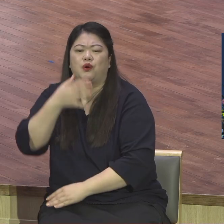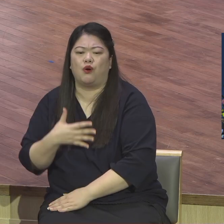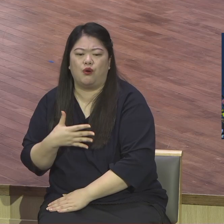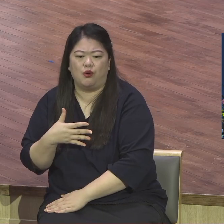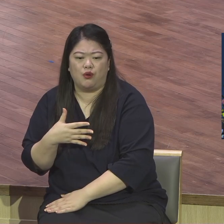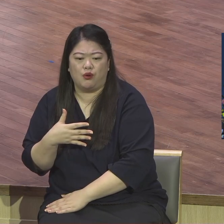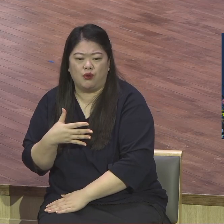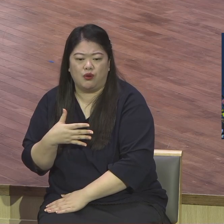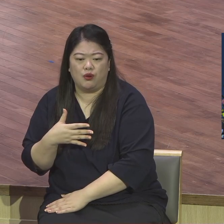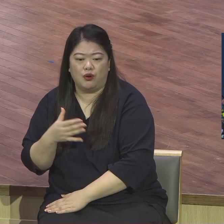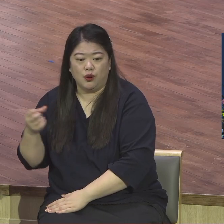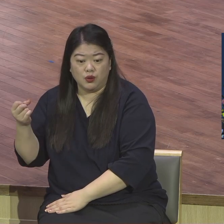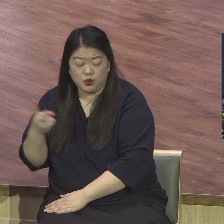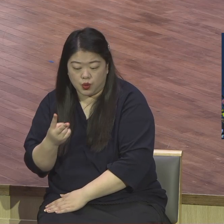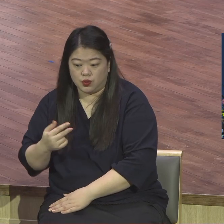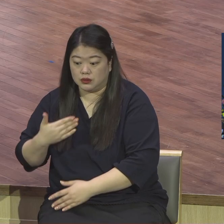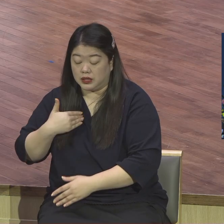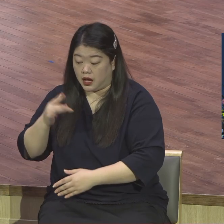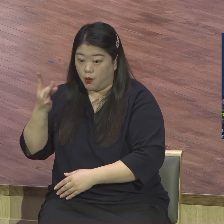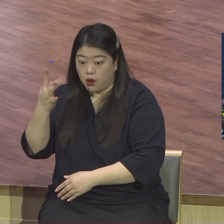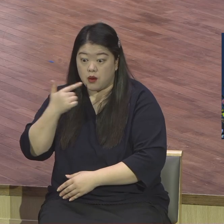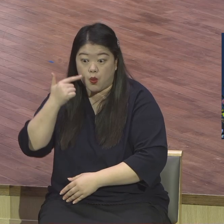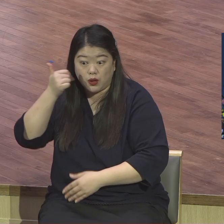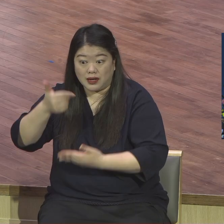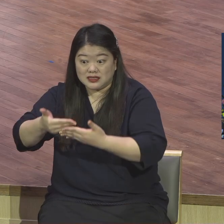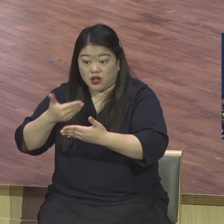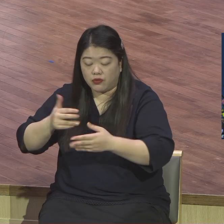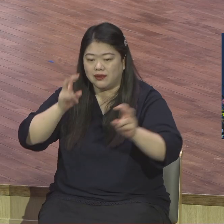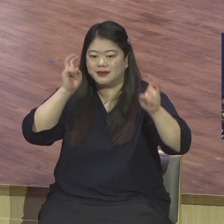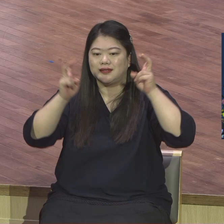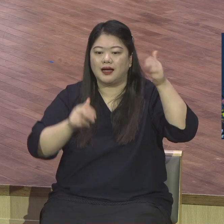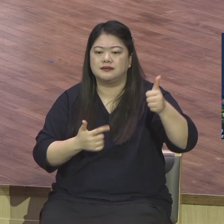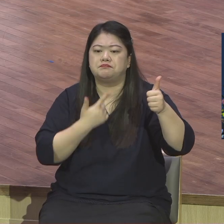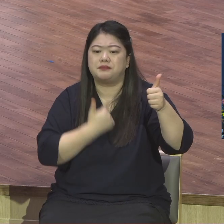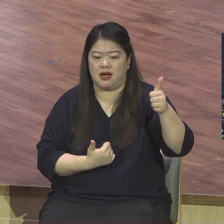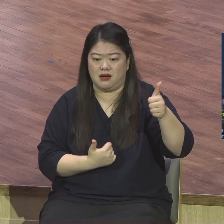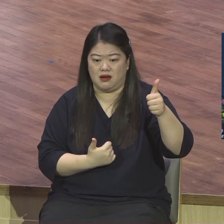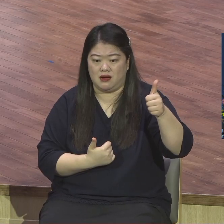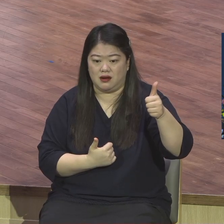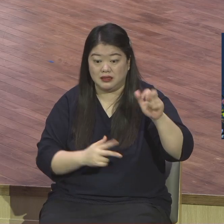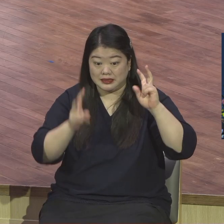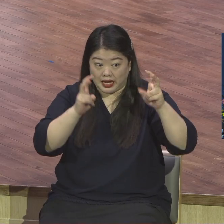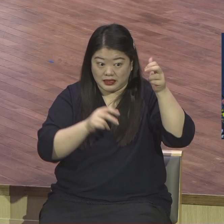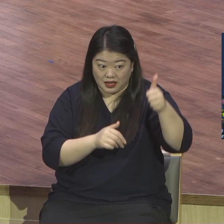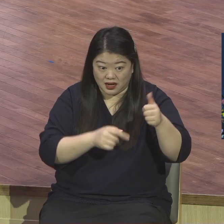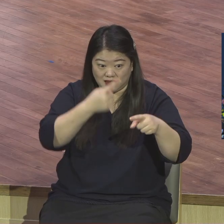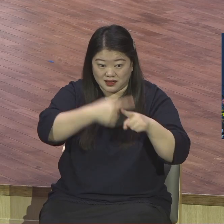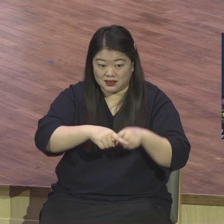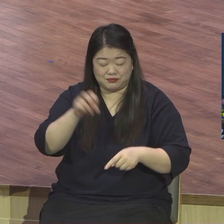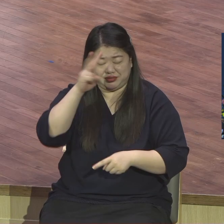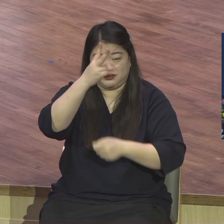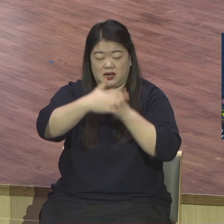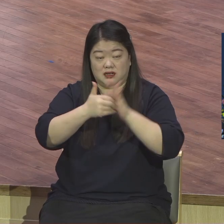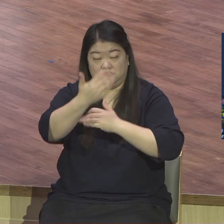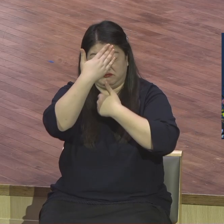이거 막 죽기 살기로 하는데 뭐 금식은 기본이고 철야 1년에 두 번씩 세 번씩 하고